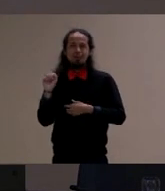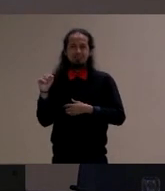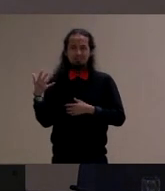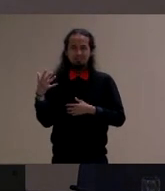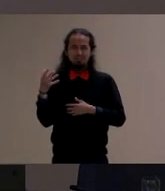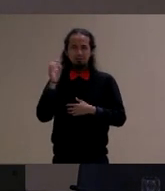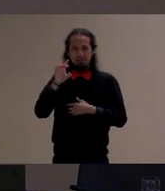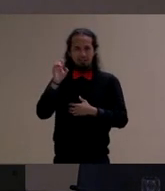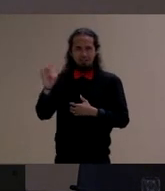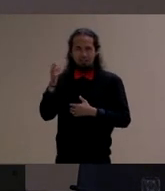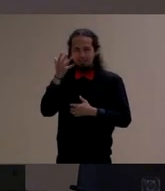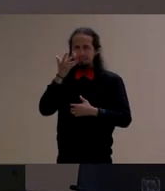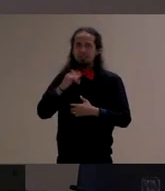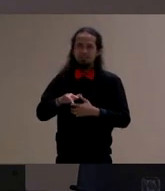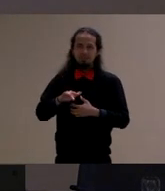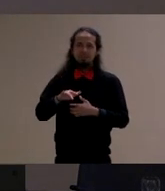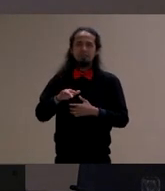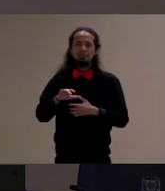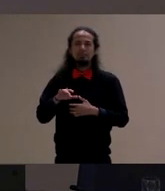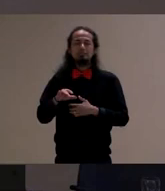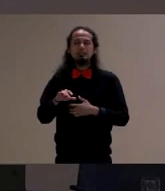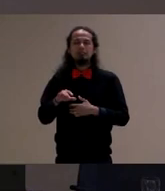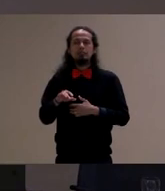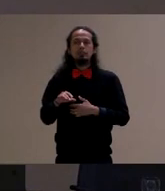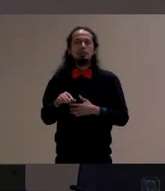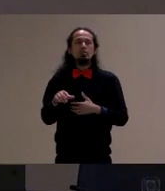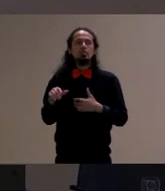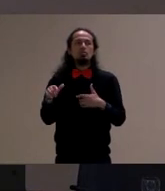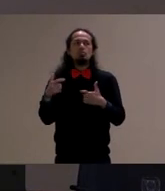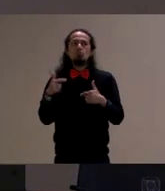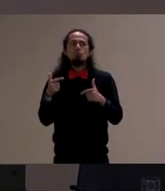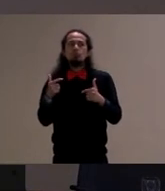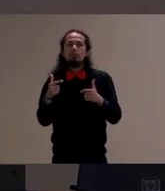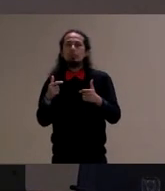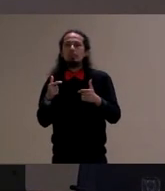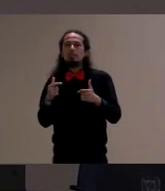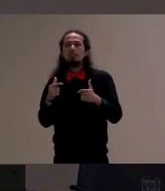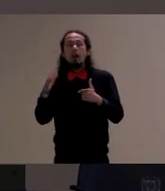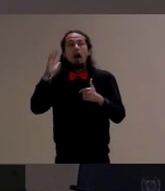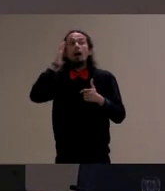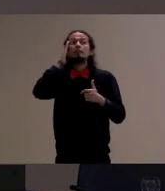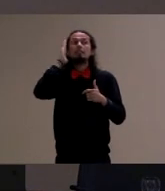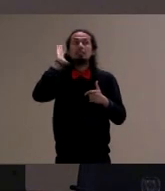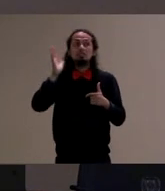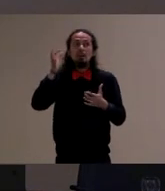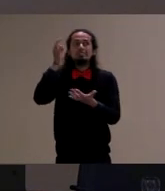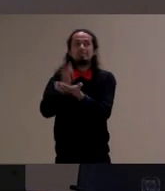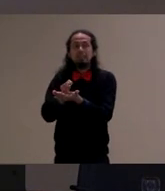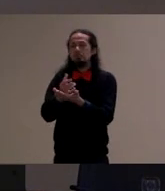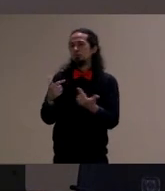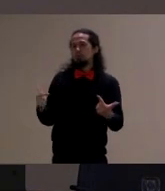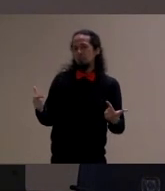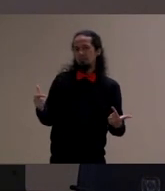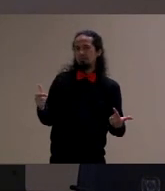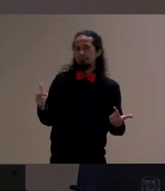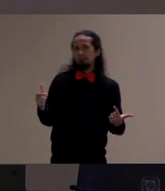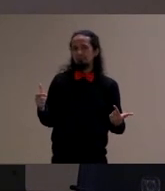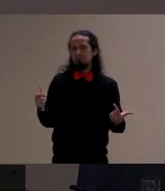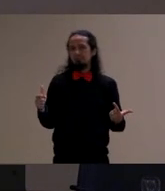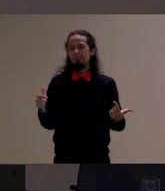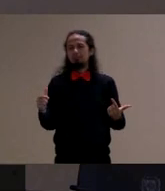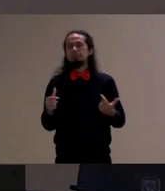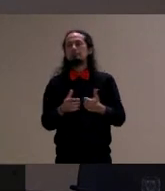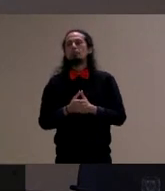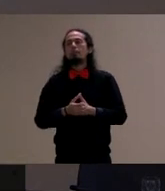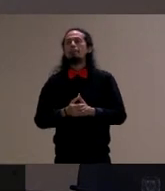cada criança né ela não é previsível e no documento do currículo